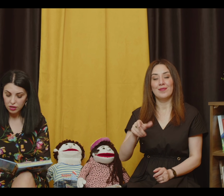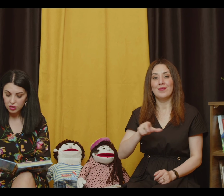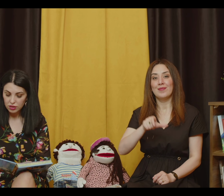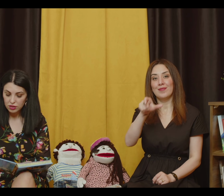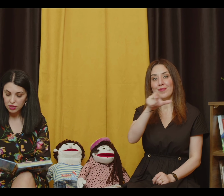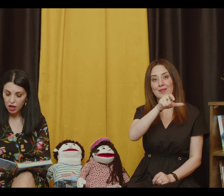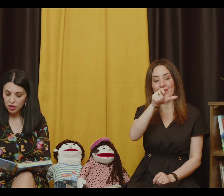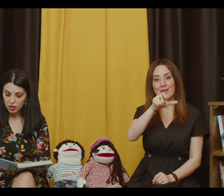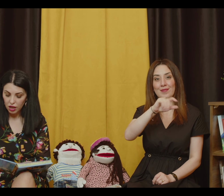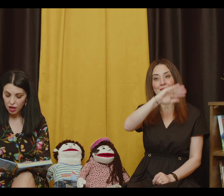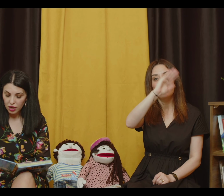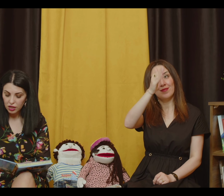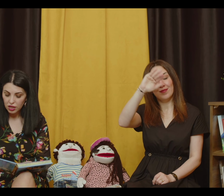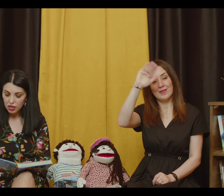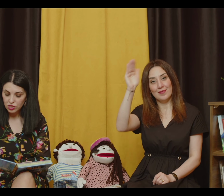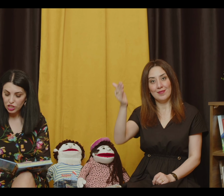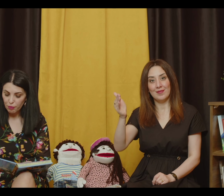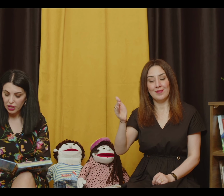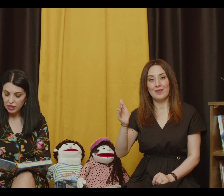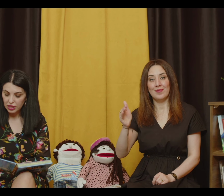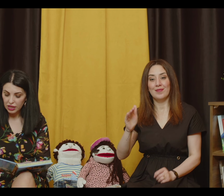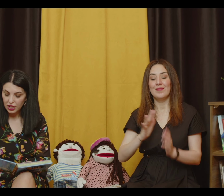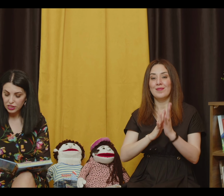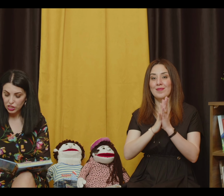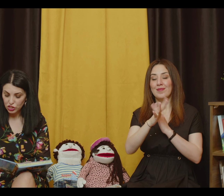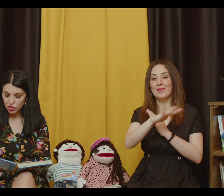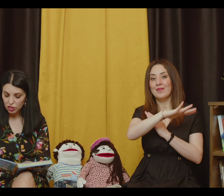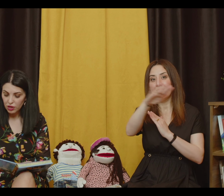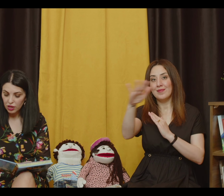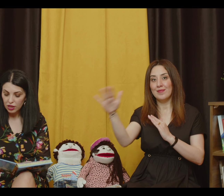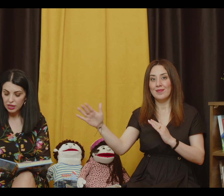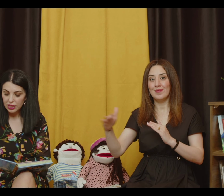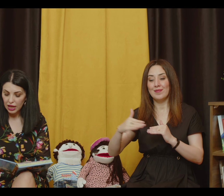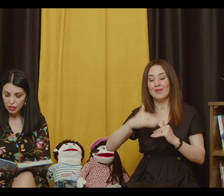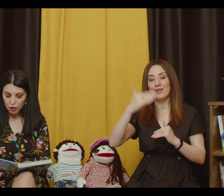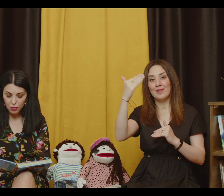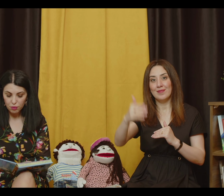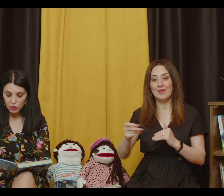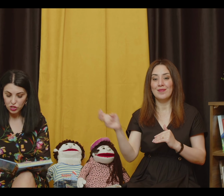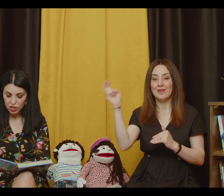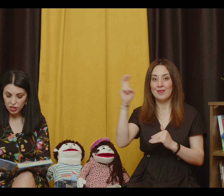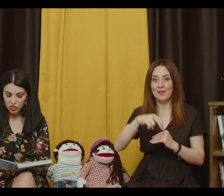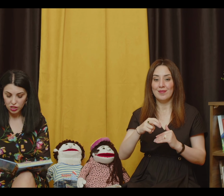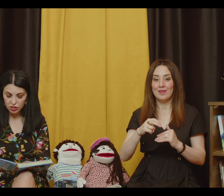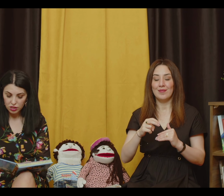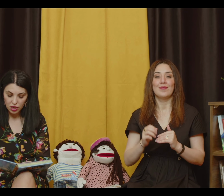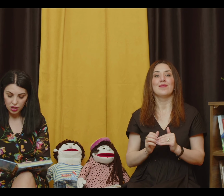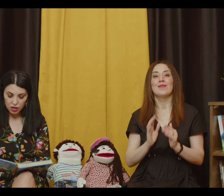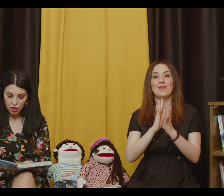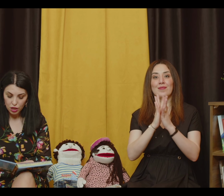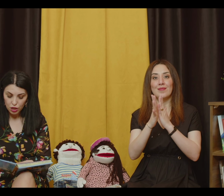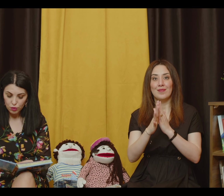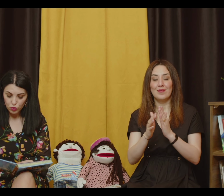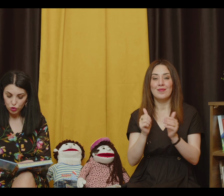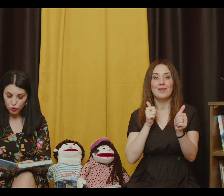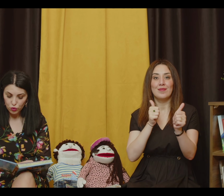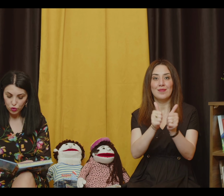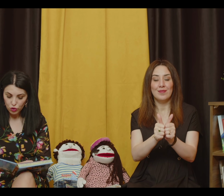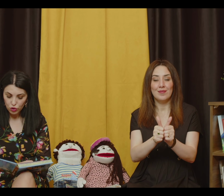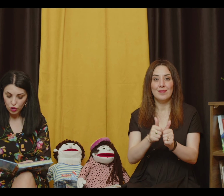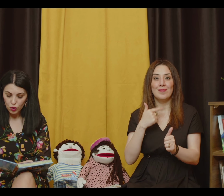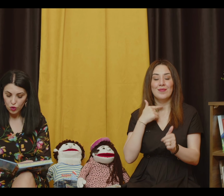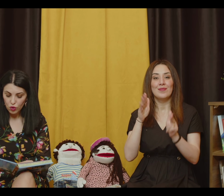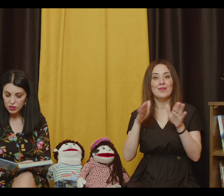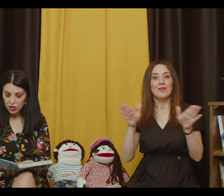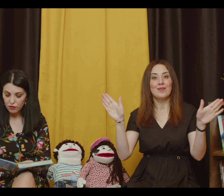çaylar, dağlar, çəmənliklər keçib, gəlib meşəyə çatdılar.